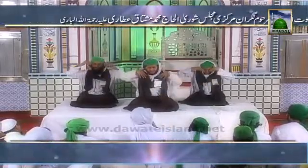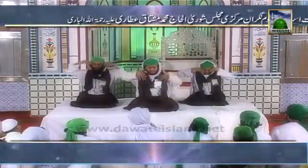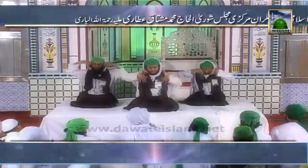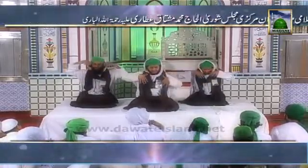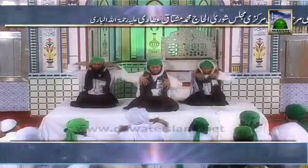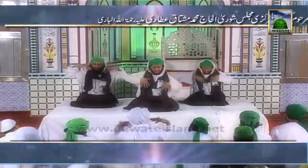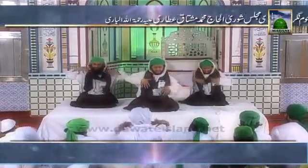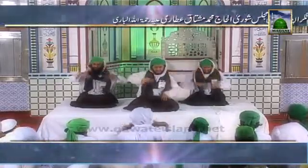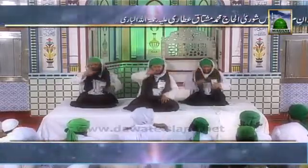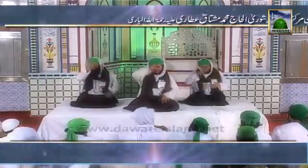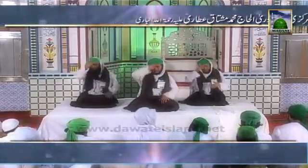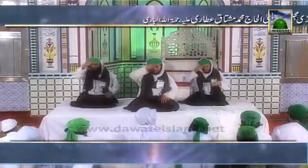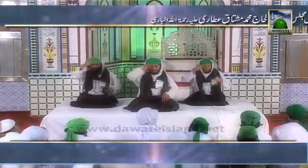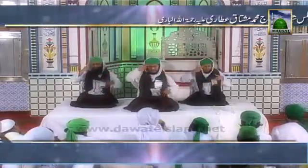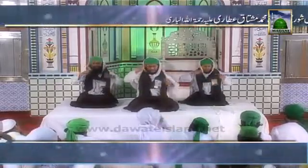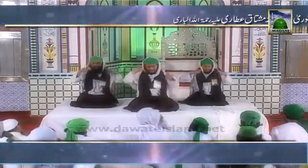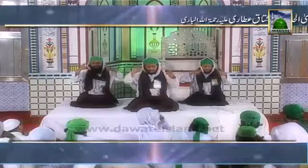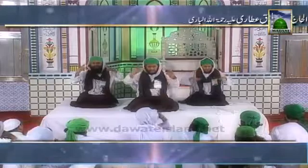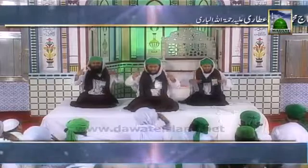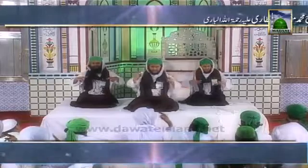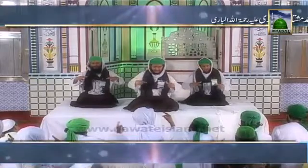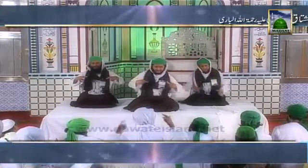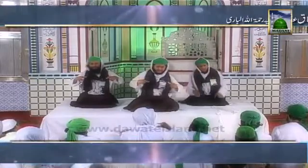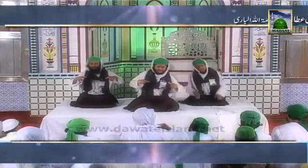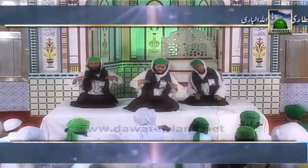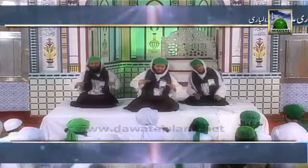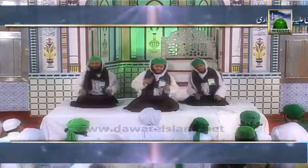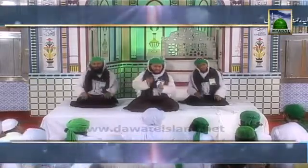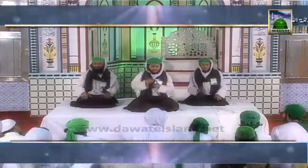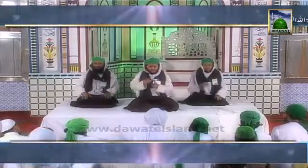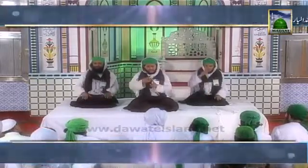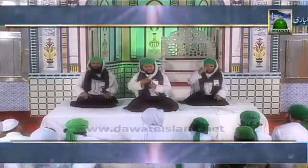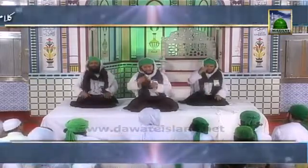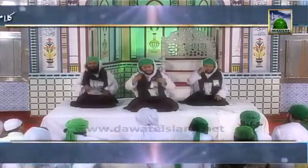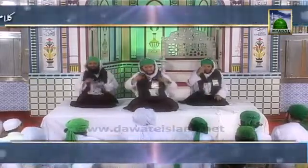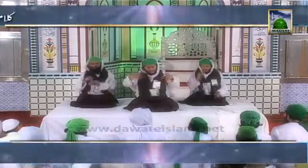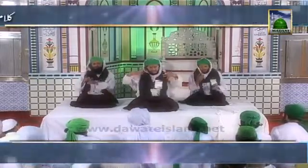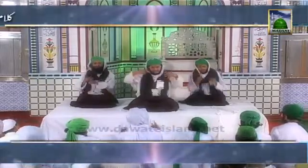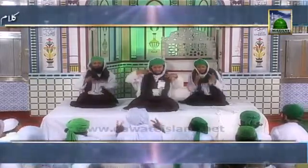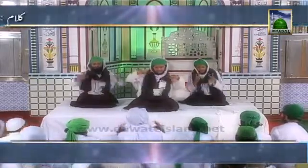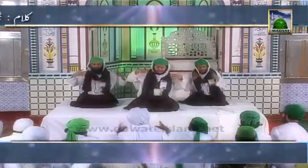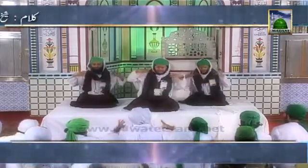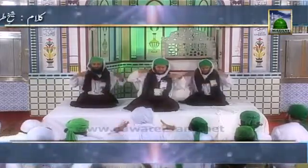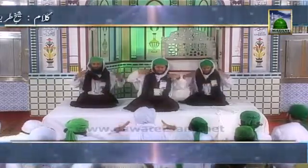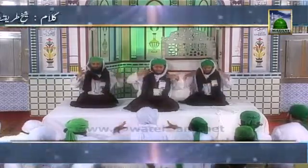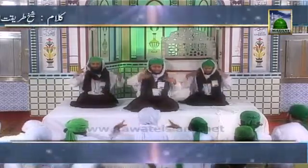خون میں نہائے طائف میں دین کا کتنی محنت